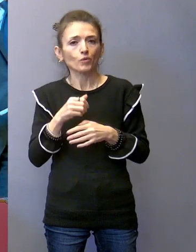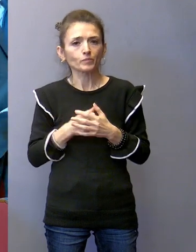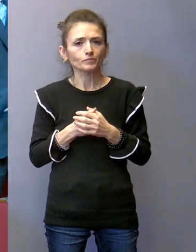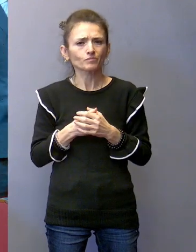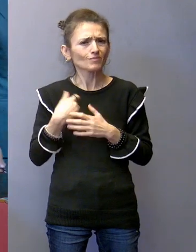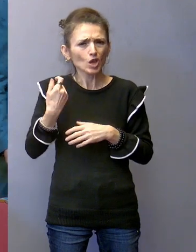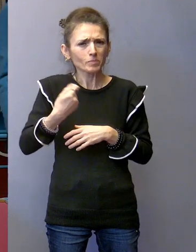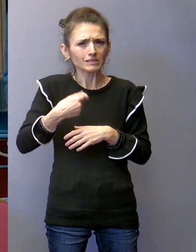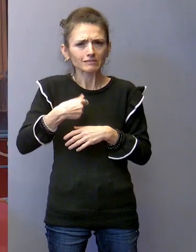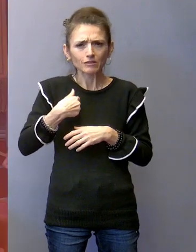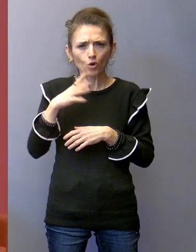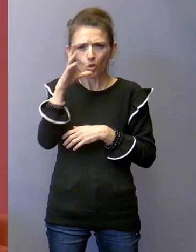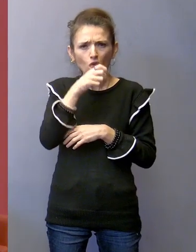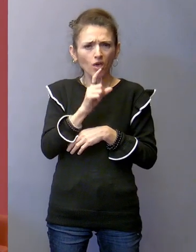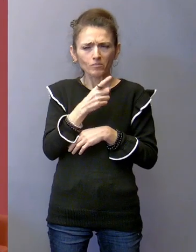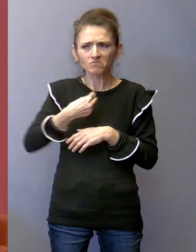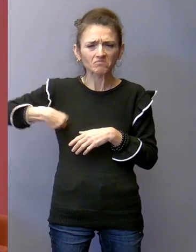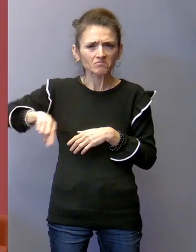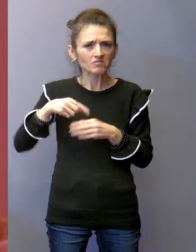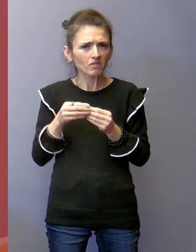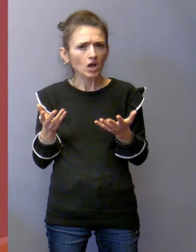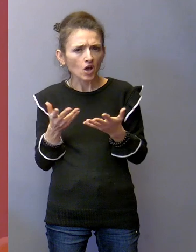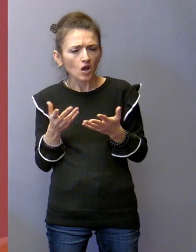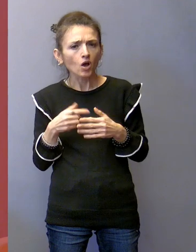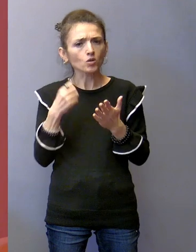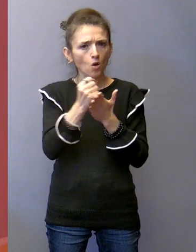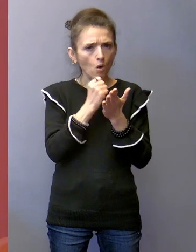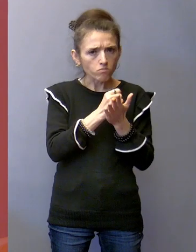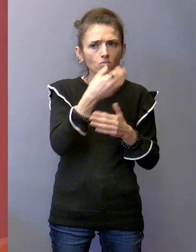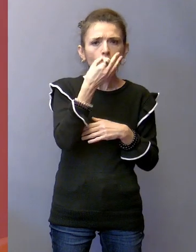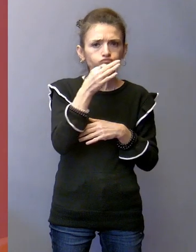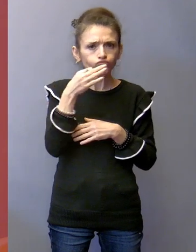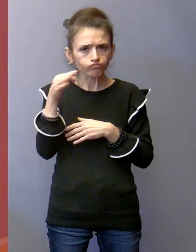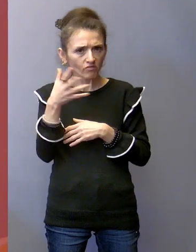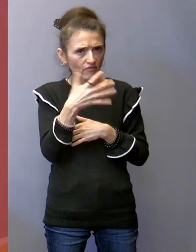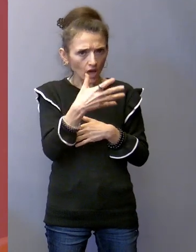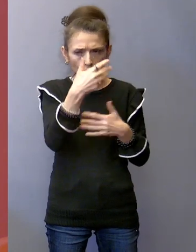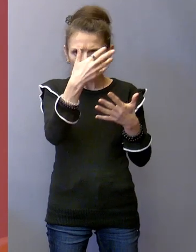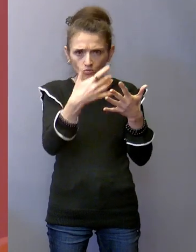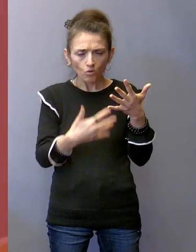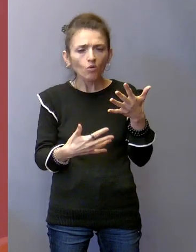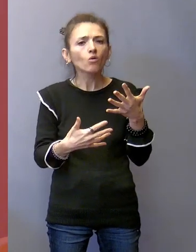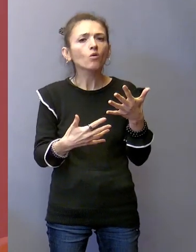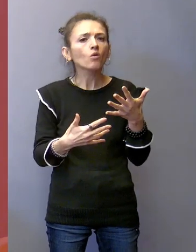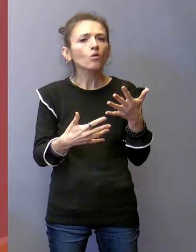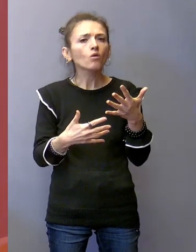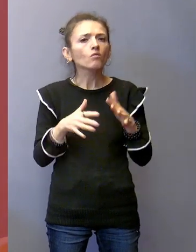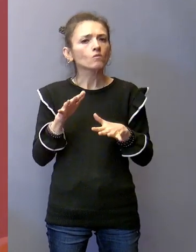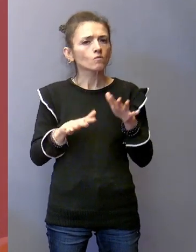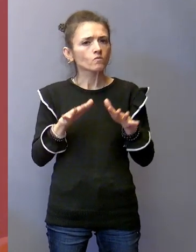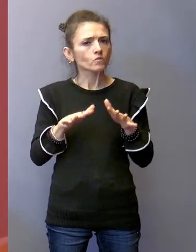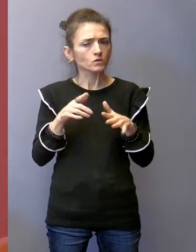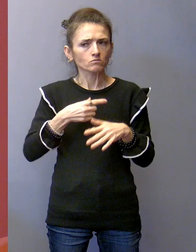stiamo facendo nel senso che terminata l'illustrazione dei documenti se non ci sono e forse lei intendeva quello